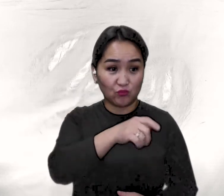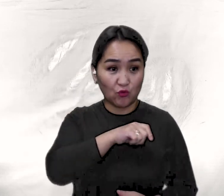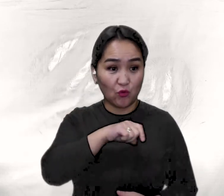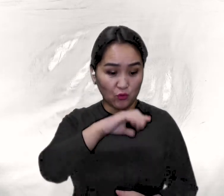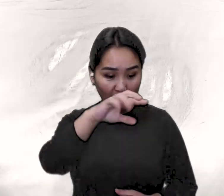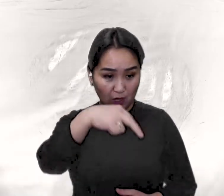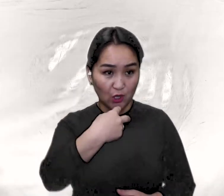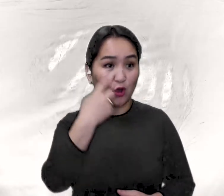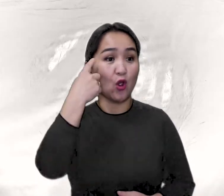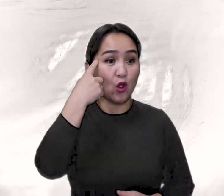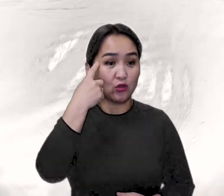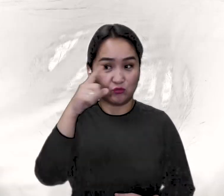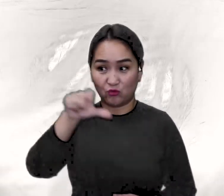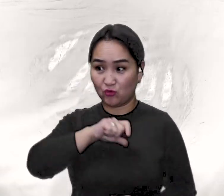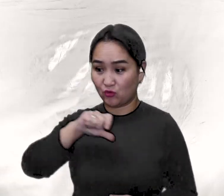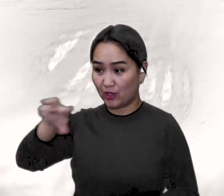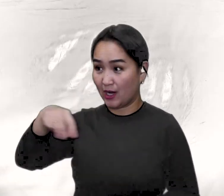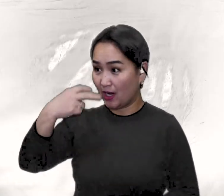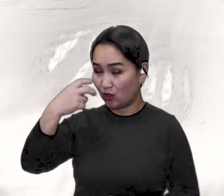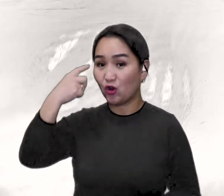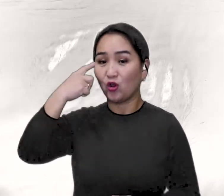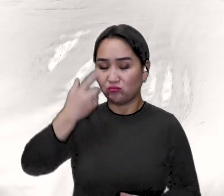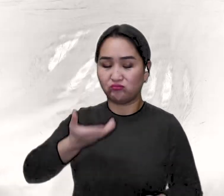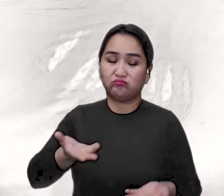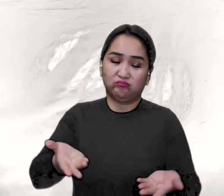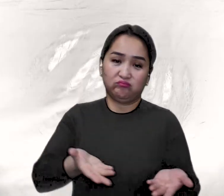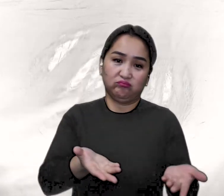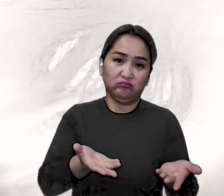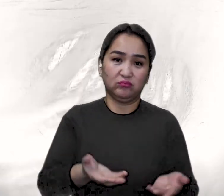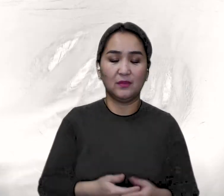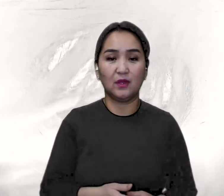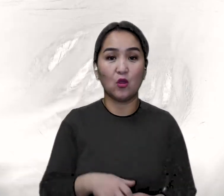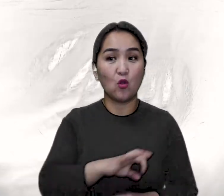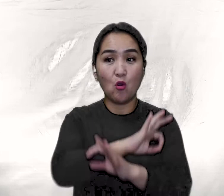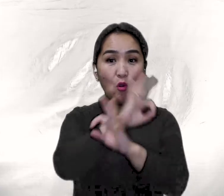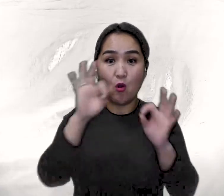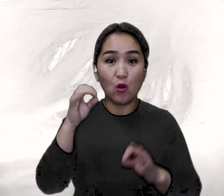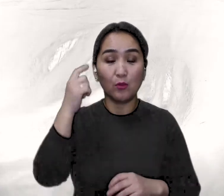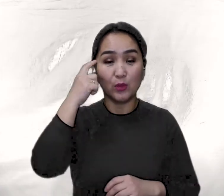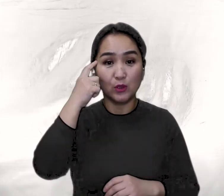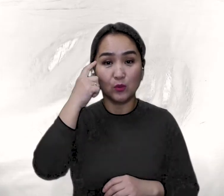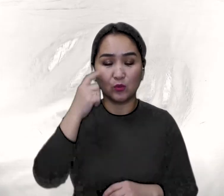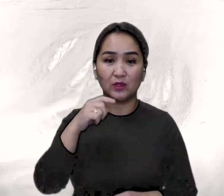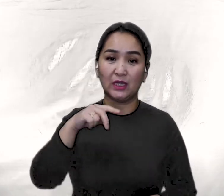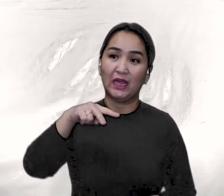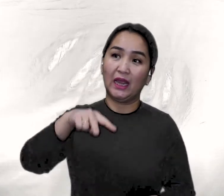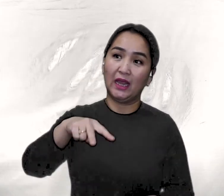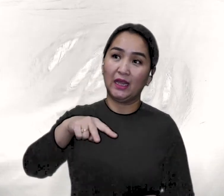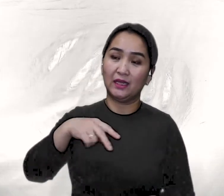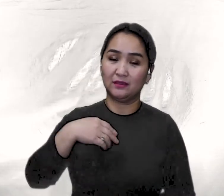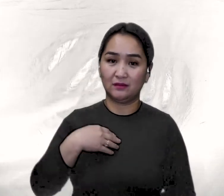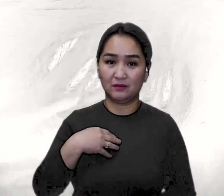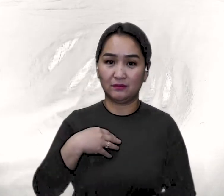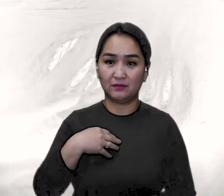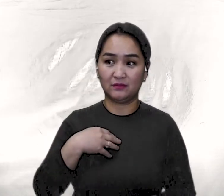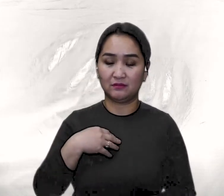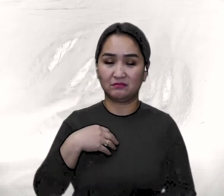явуулчихыг хүсдэг. Тэгээл зарим нь одоо ингээд өөр мэдгүй хүмүүс ирэл чи ээл үздэг юм гут надад мэдээж